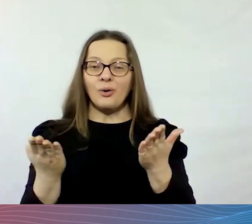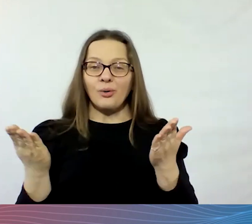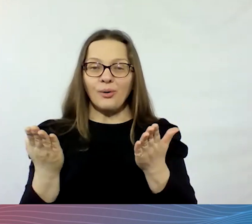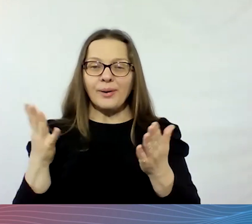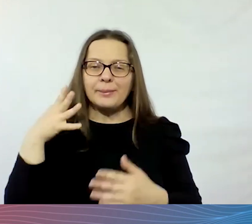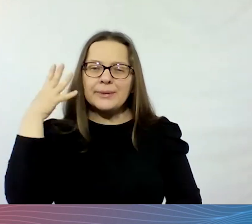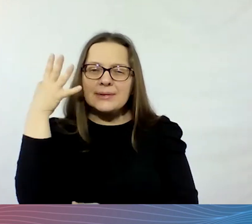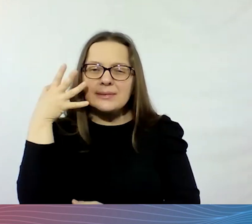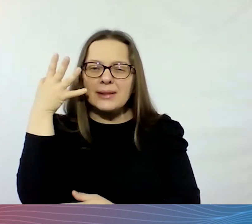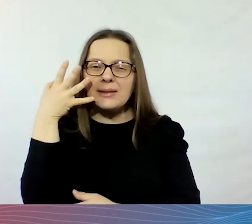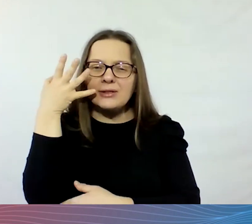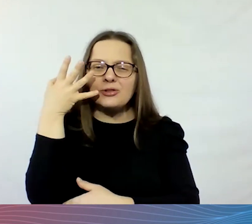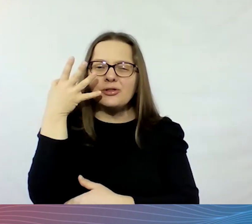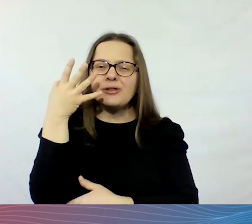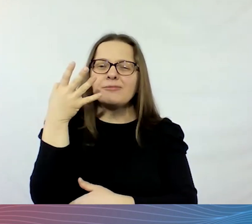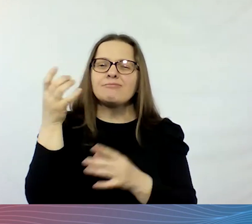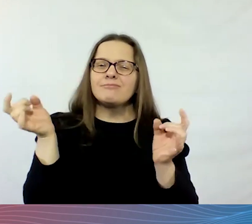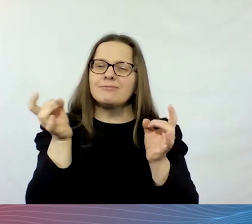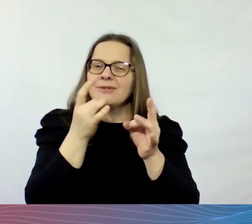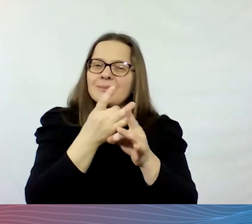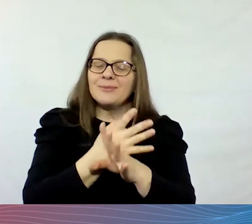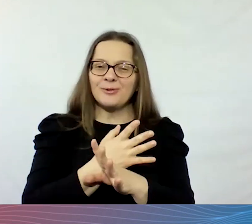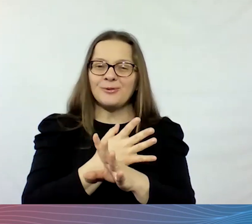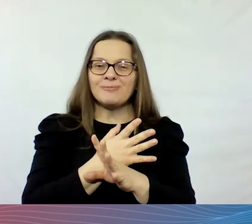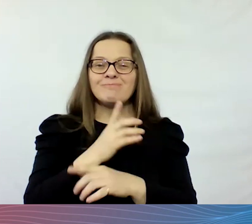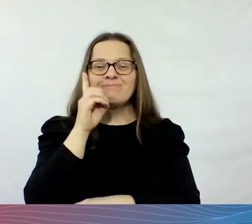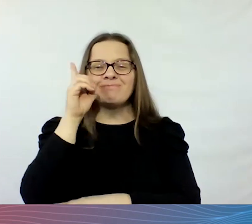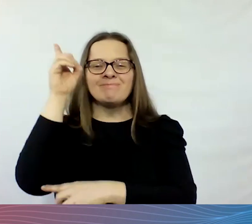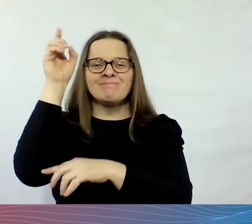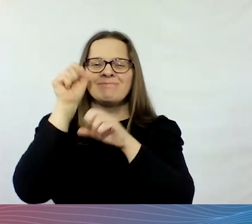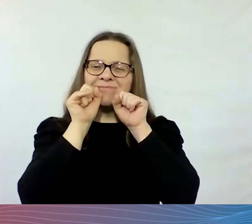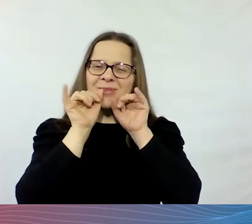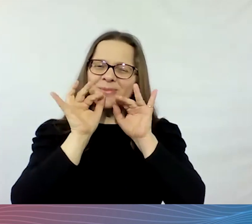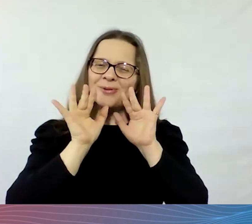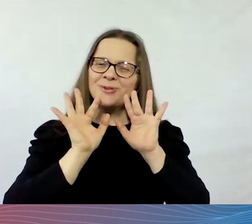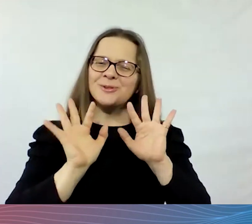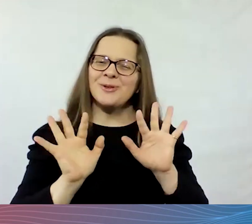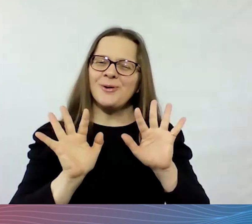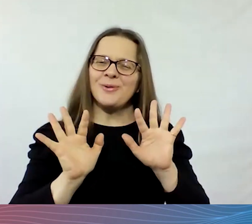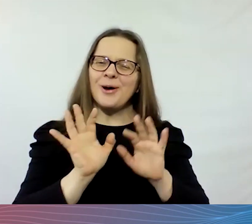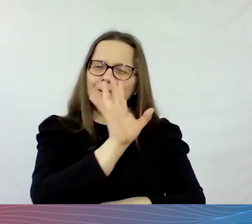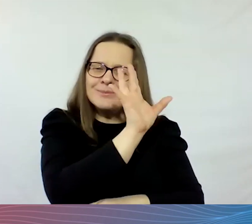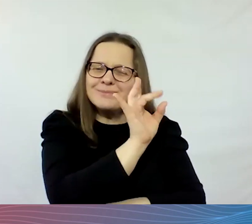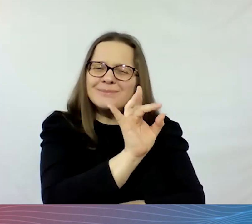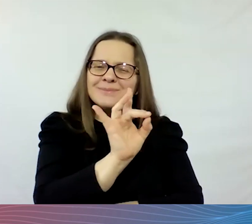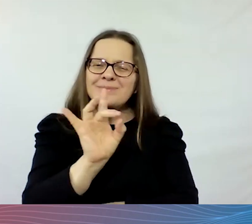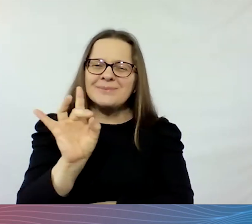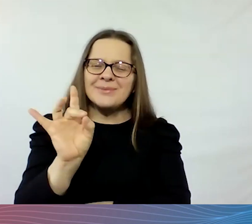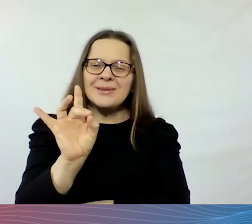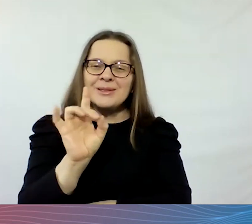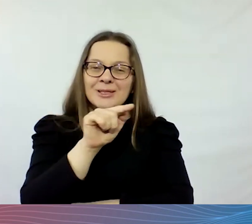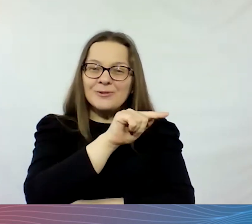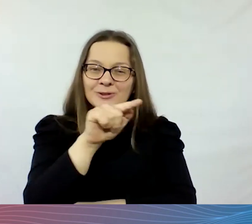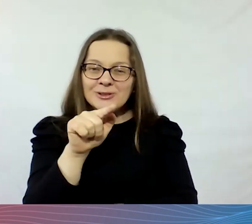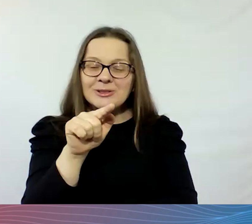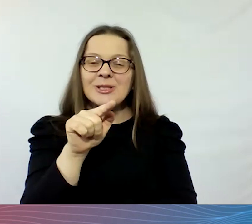já terminei a minha palavra, que o Senhor possa abençoar vocês, né? Que dê essa visão, houve mais